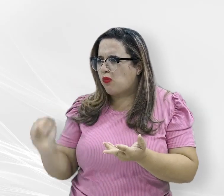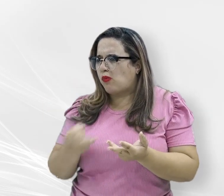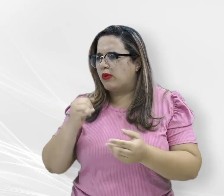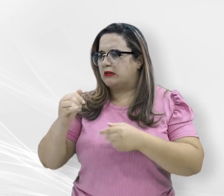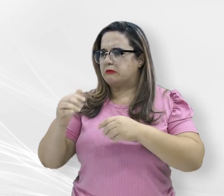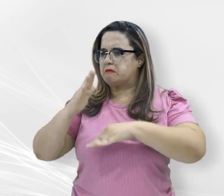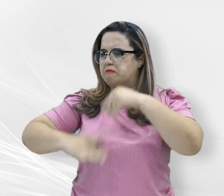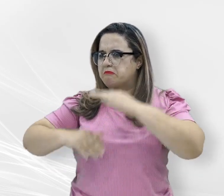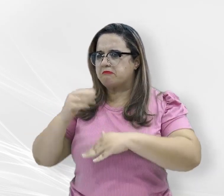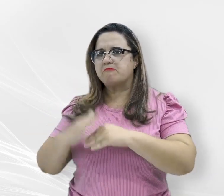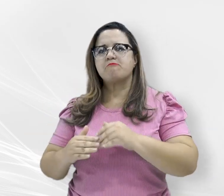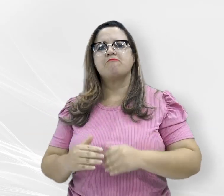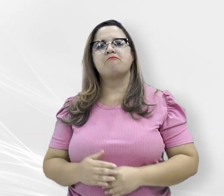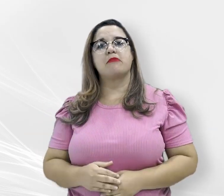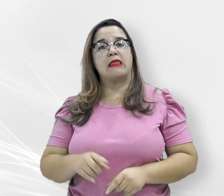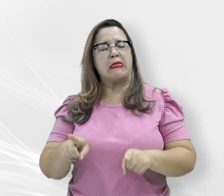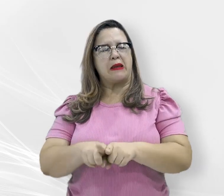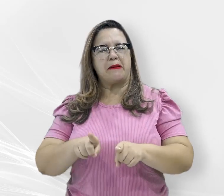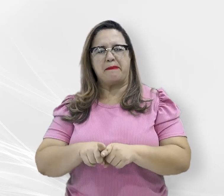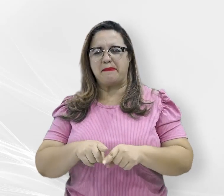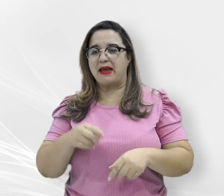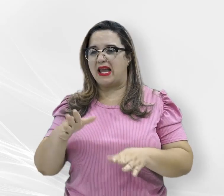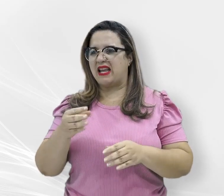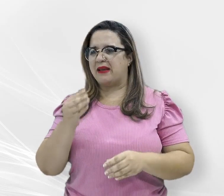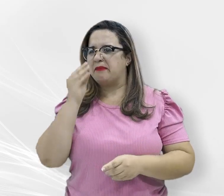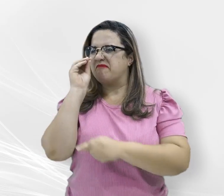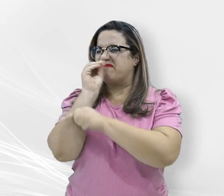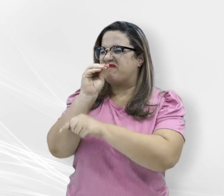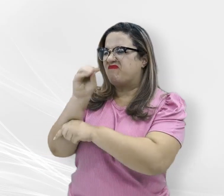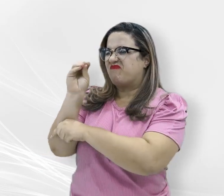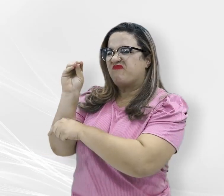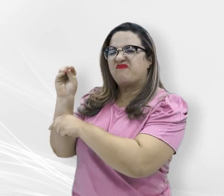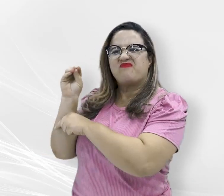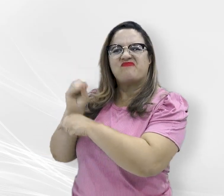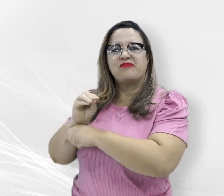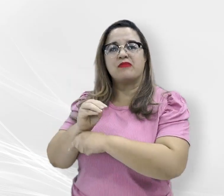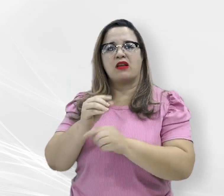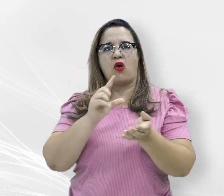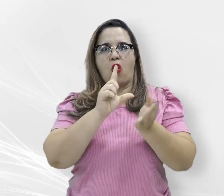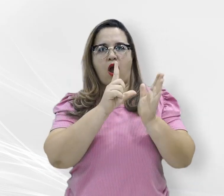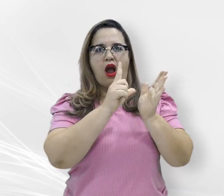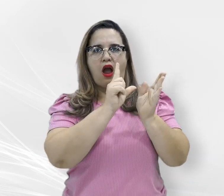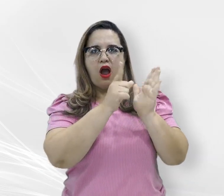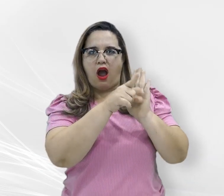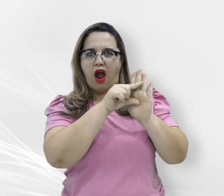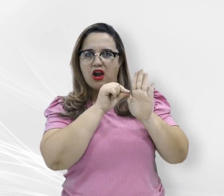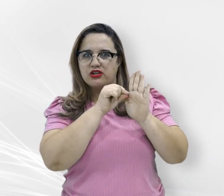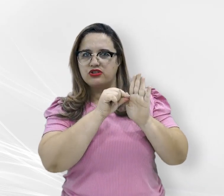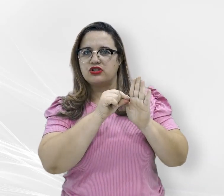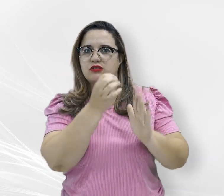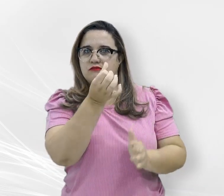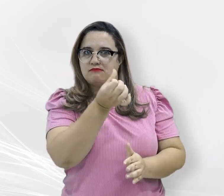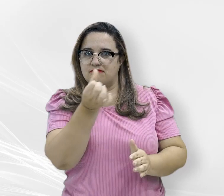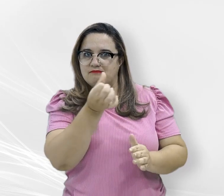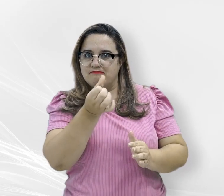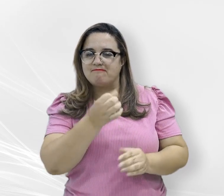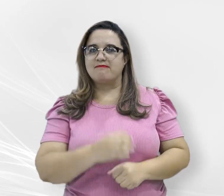Traz odiosa discriminação consubstanciada no artigo 66, ao criar uma compensação de vagas entre 2 contratos de